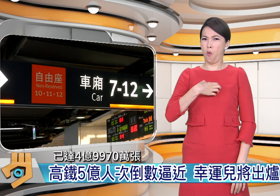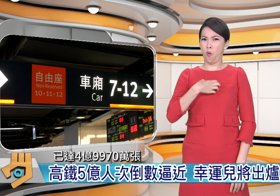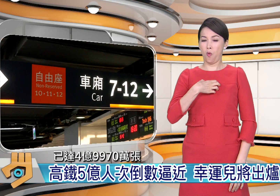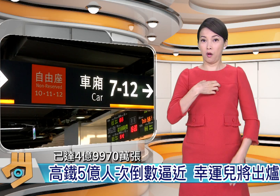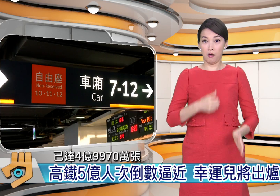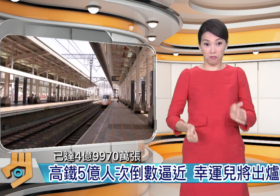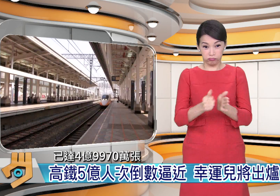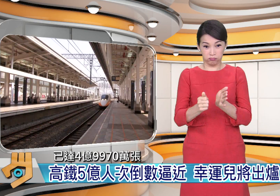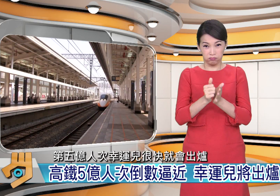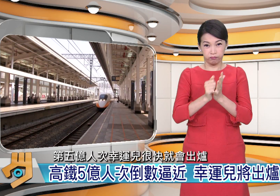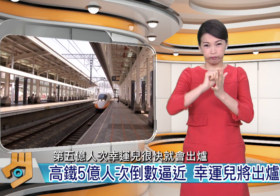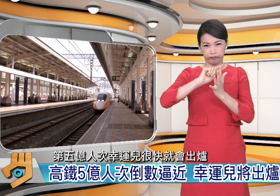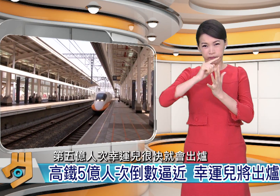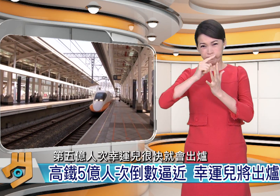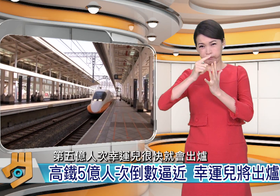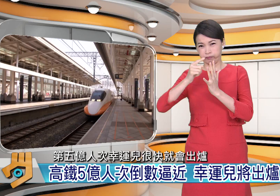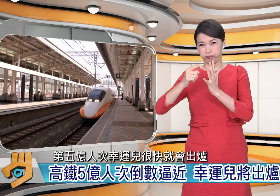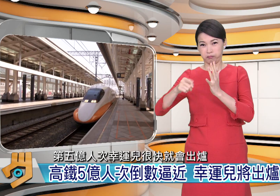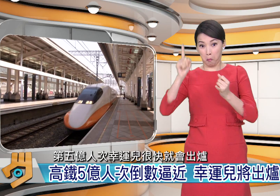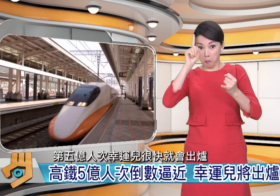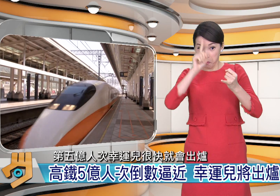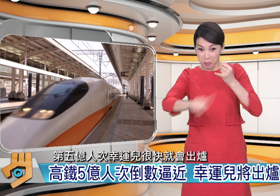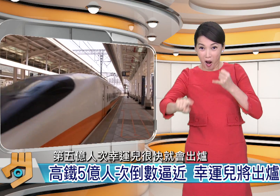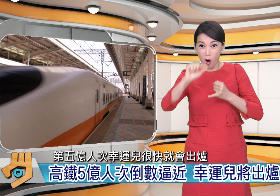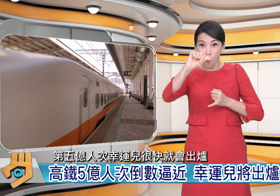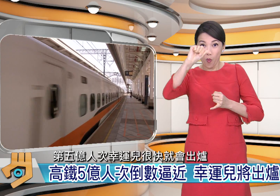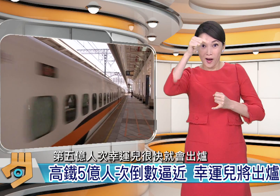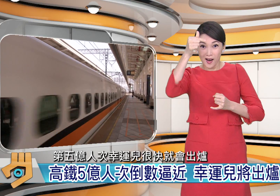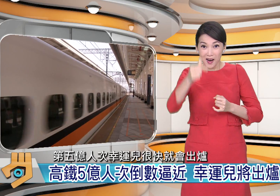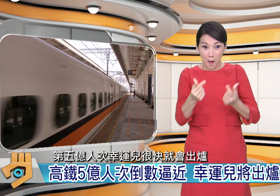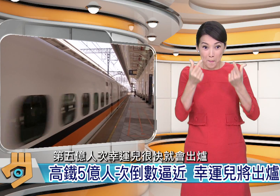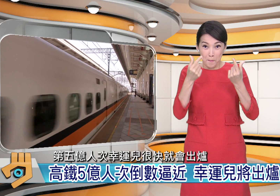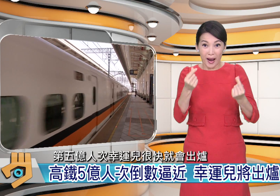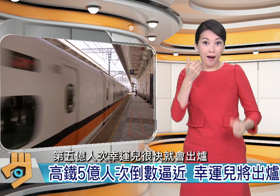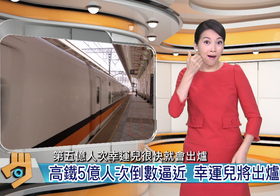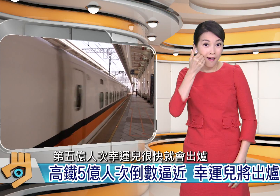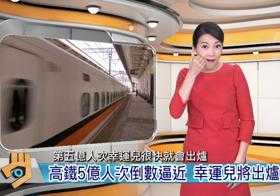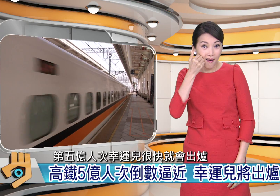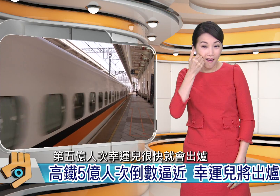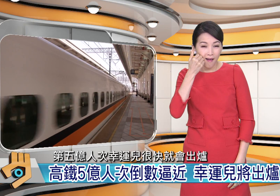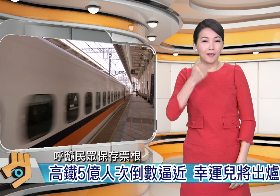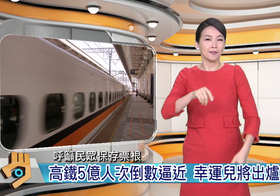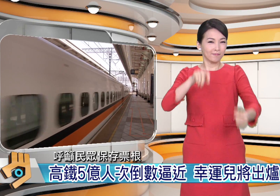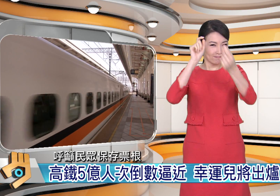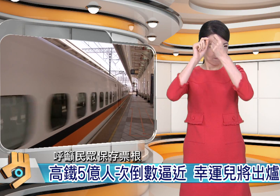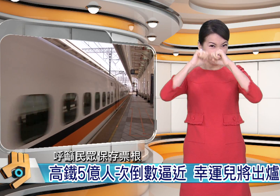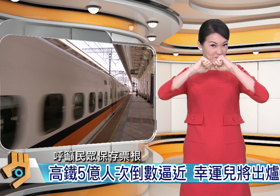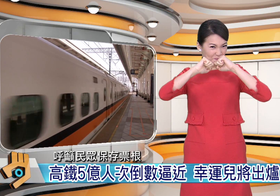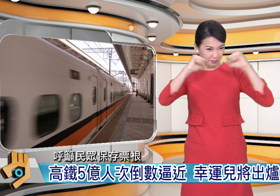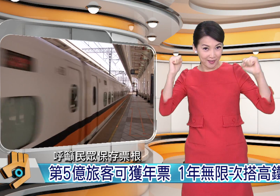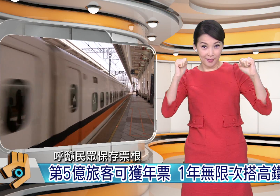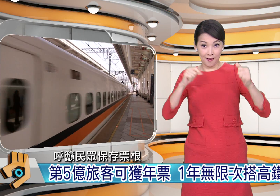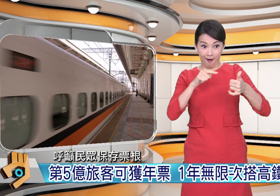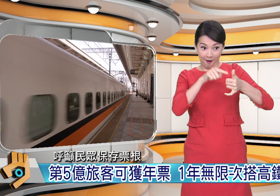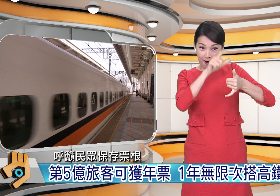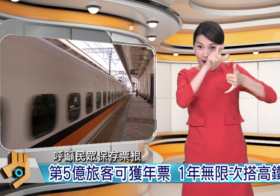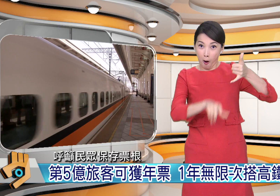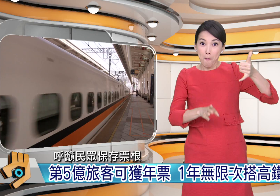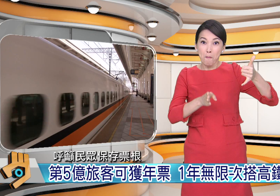4亿9970万张，第5亿人次幸运儿很快就会出炉，呼吁民众保存票根，